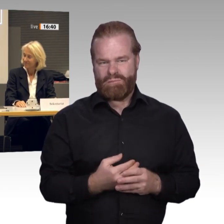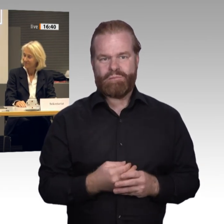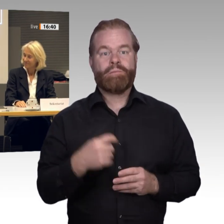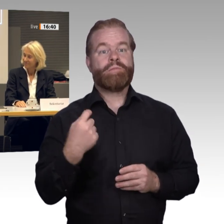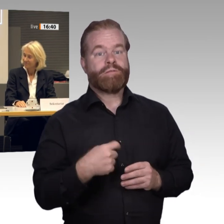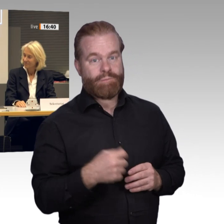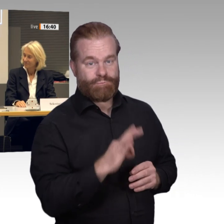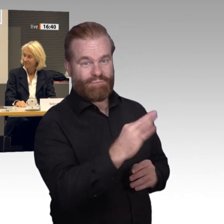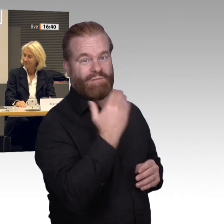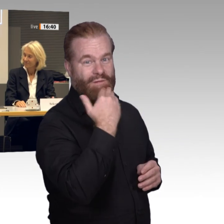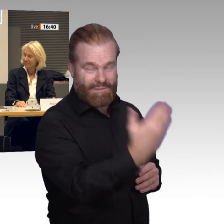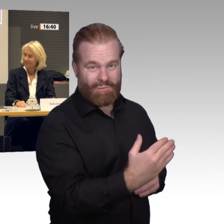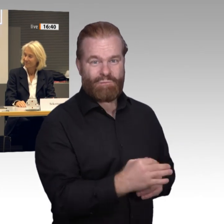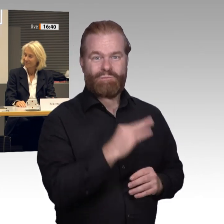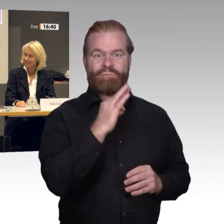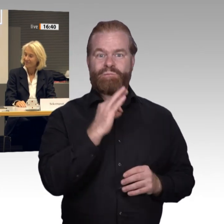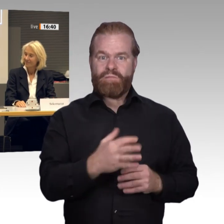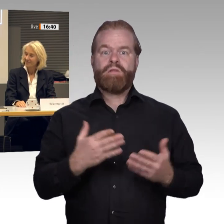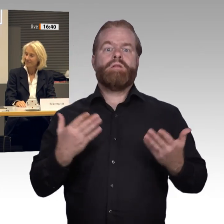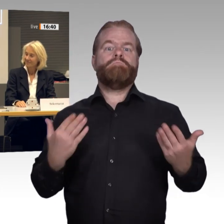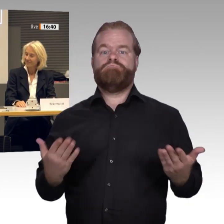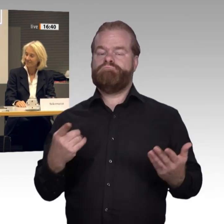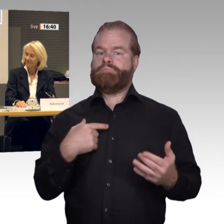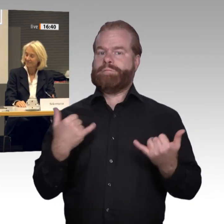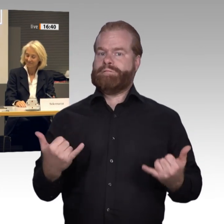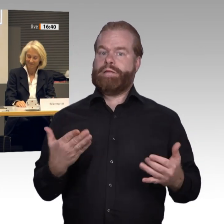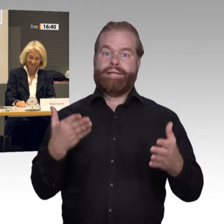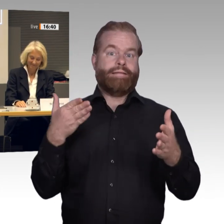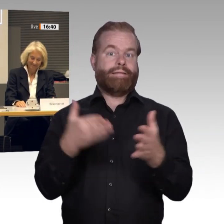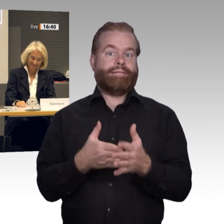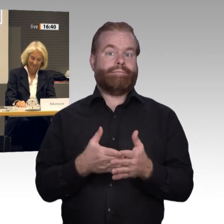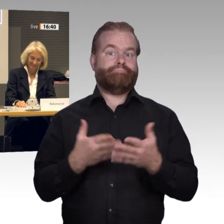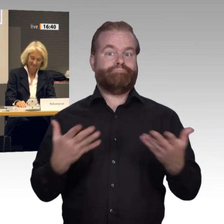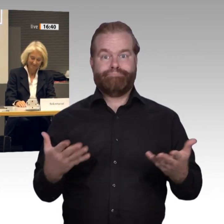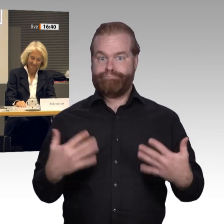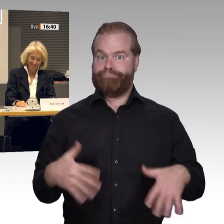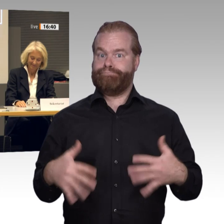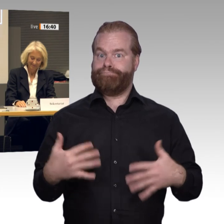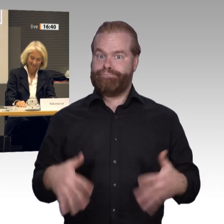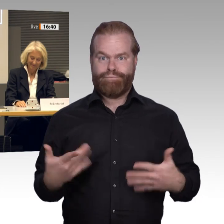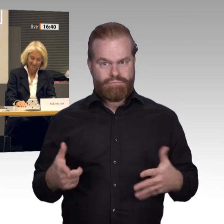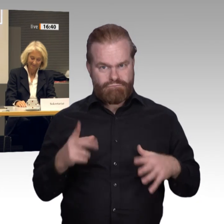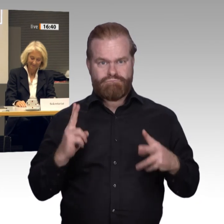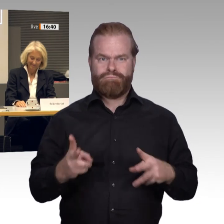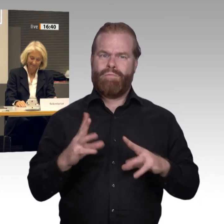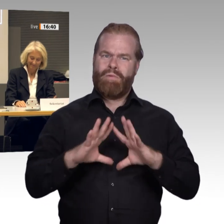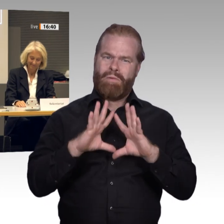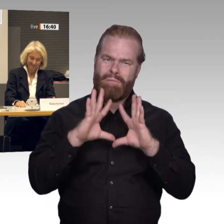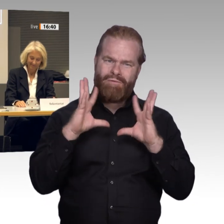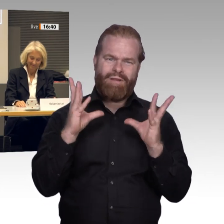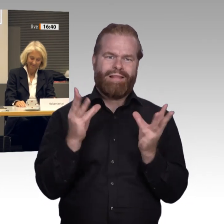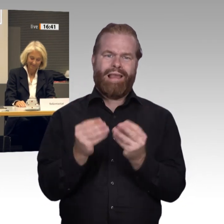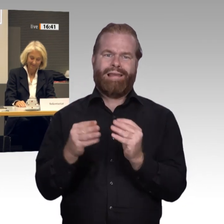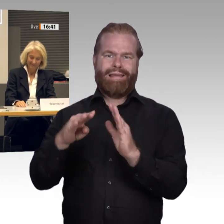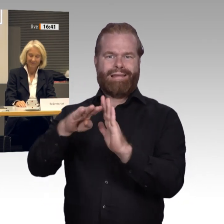einem Reparaturgesetz, wie es dargestellt wird, sondern das ist immer eine lernende Herangehensweise. Da bitte